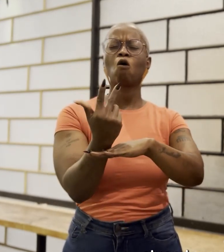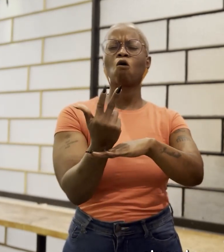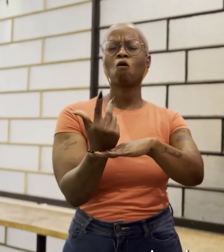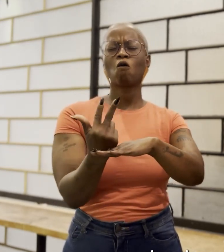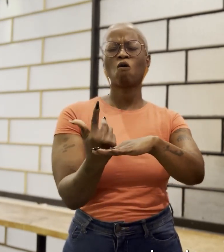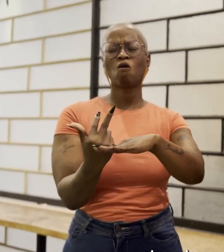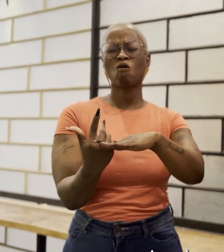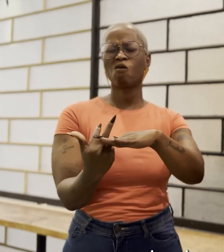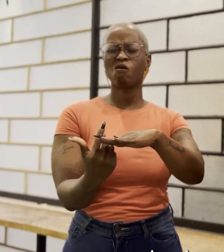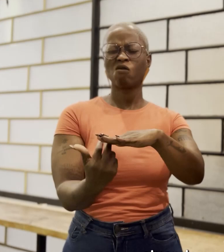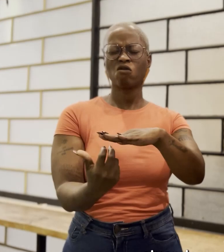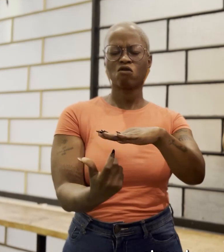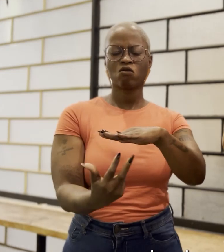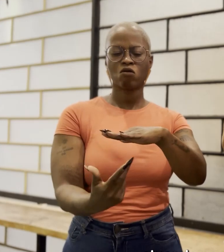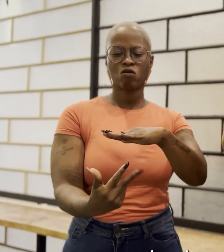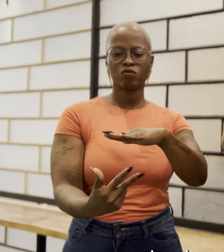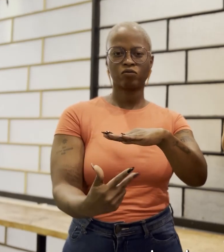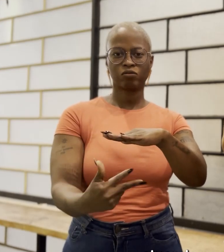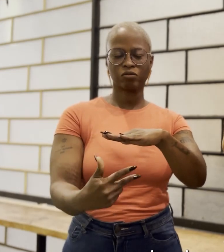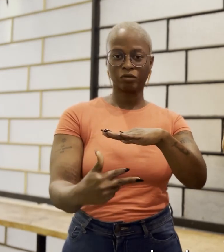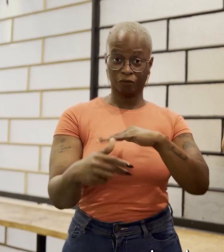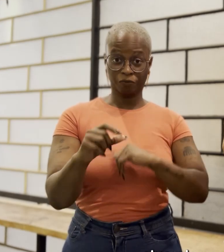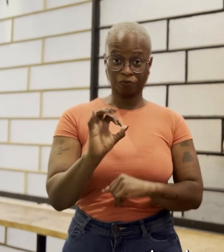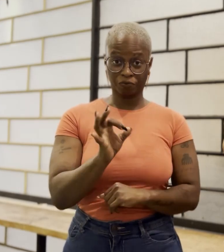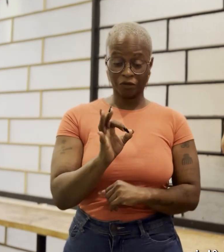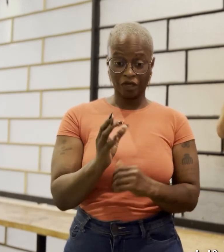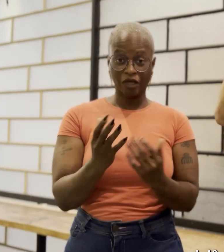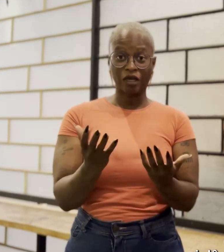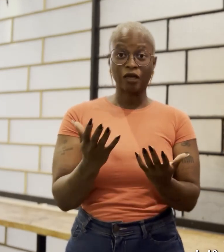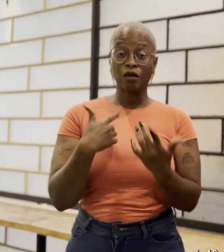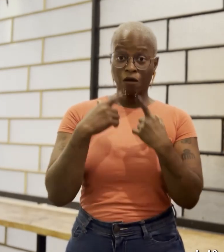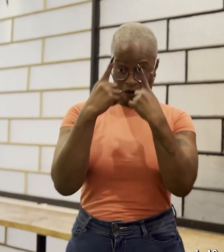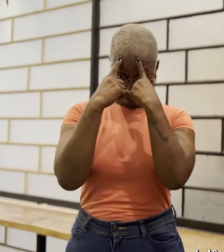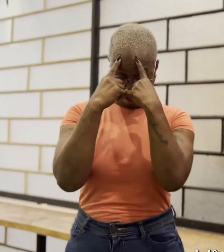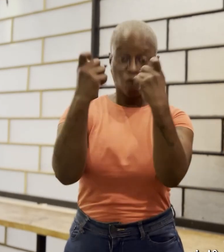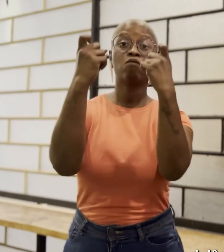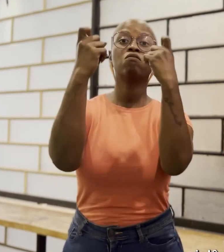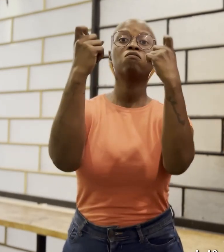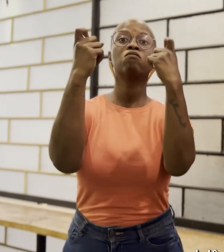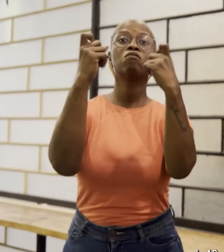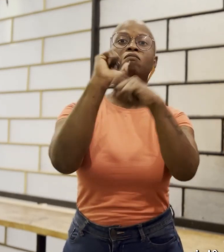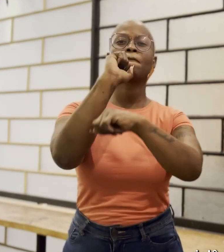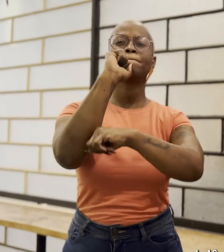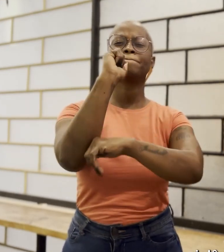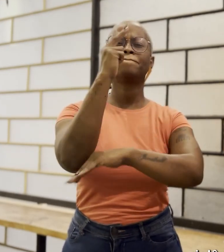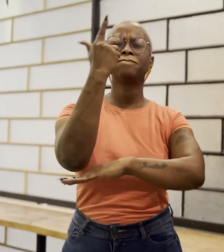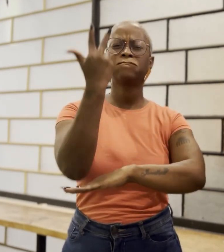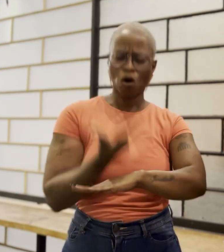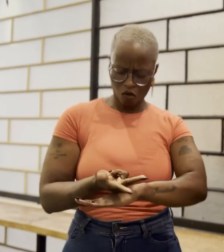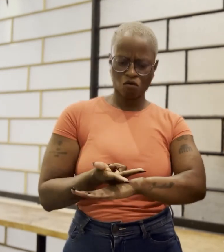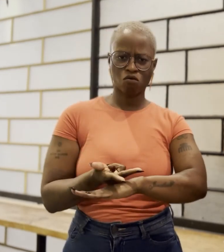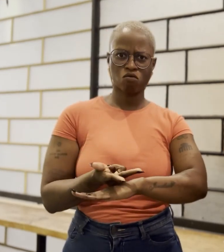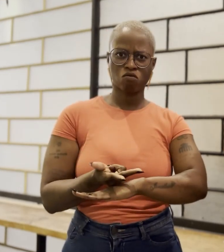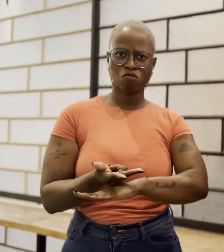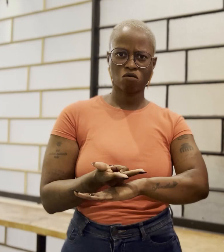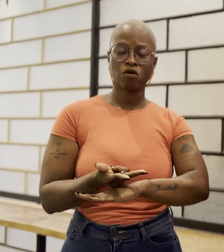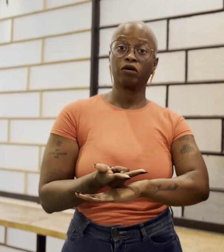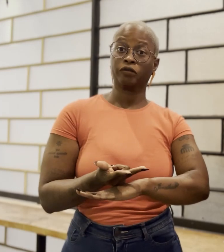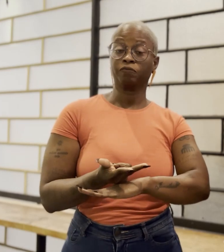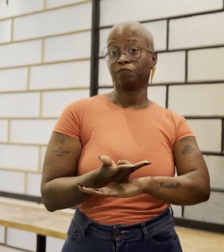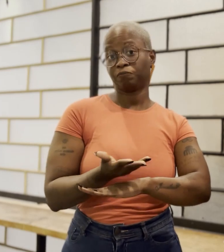corpo e dessa violência de cair e desse